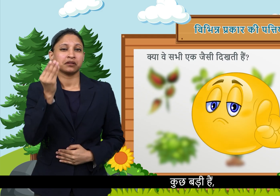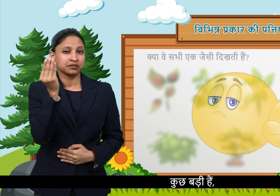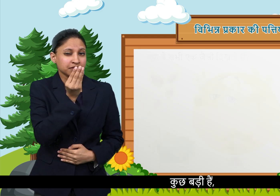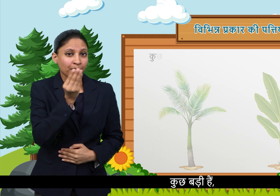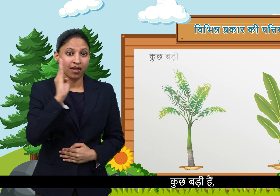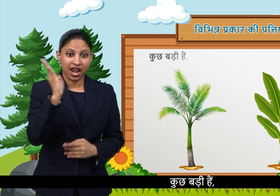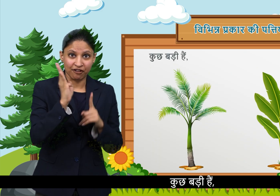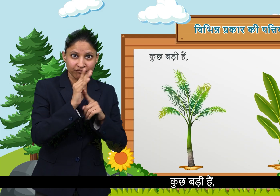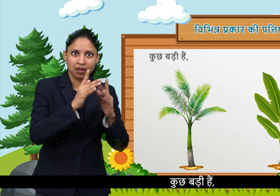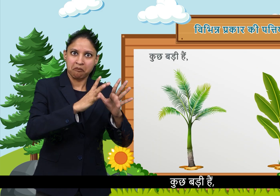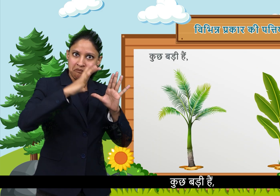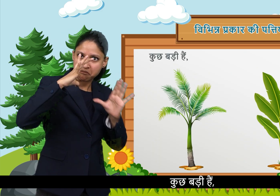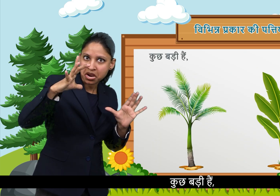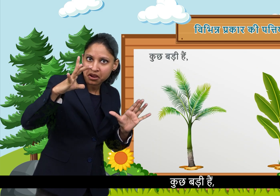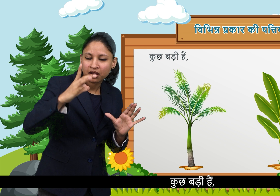कुछ बड़ी है,